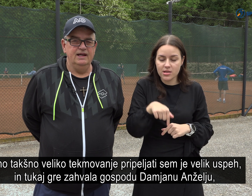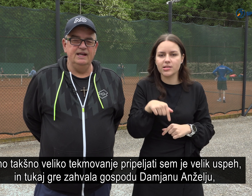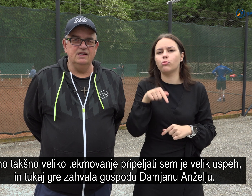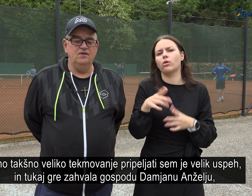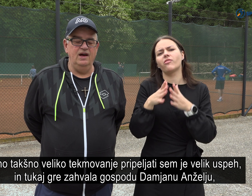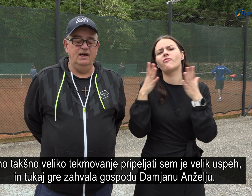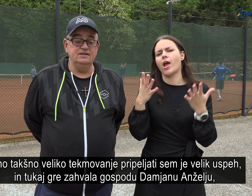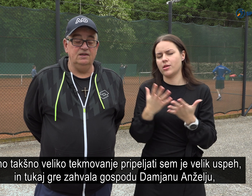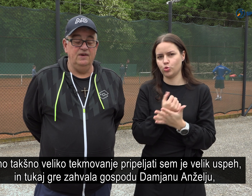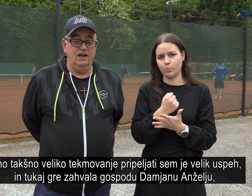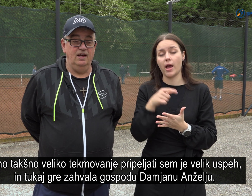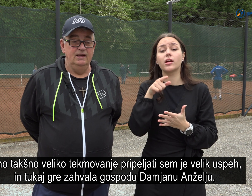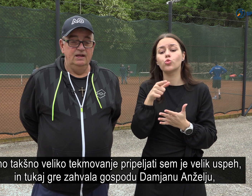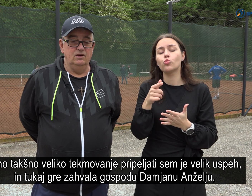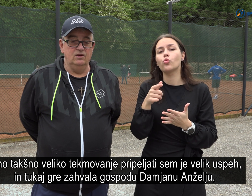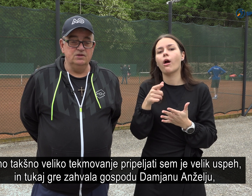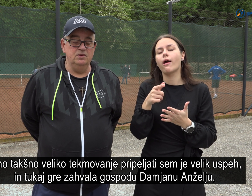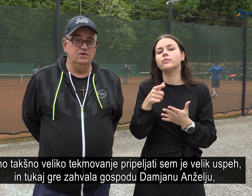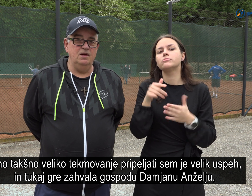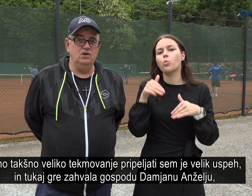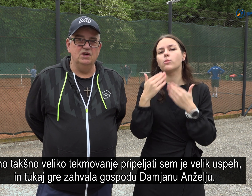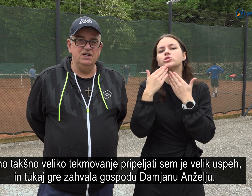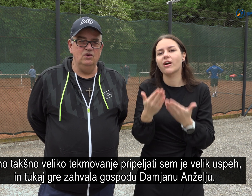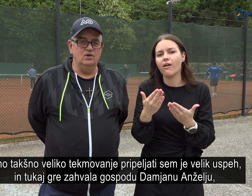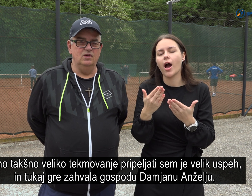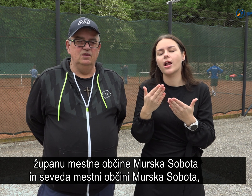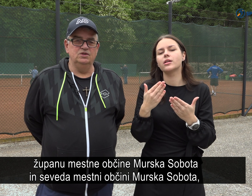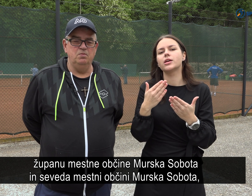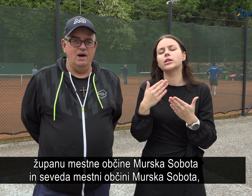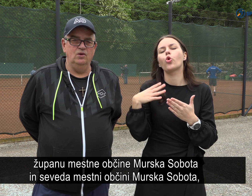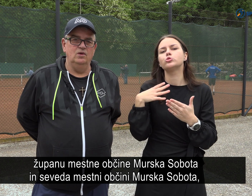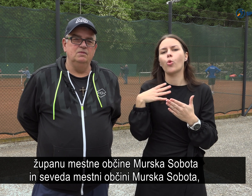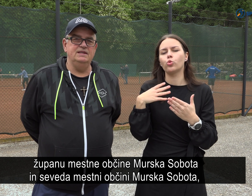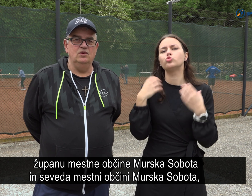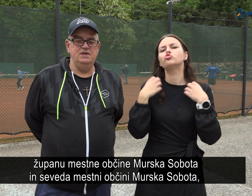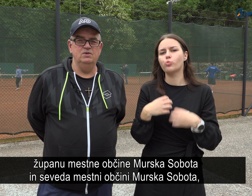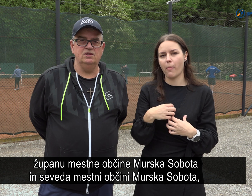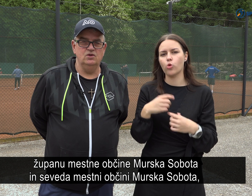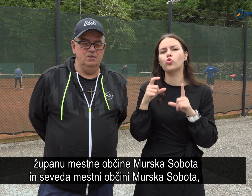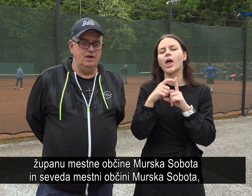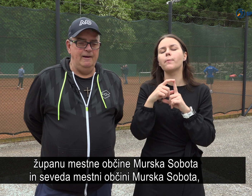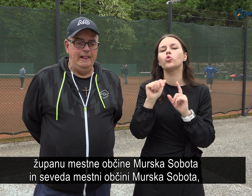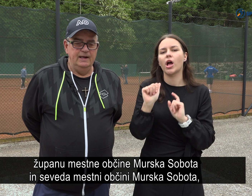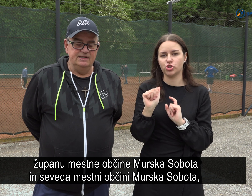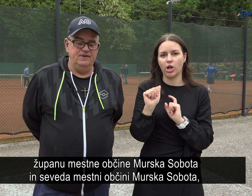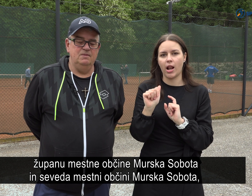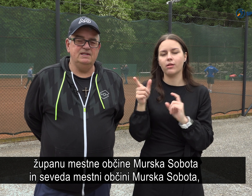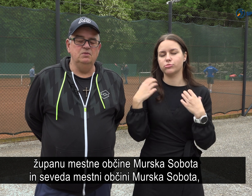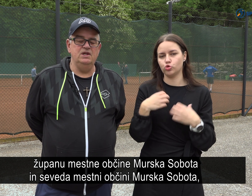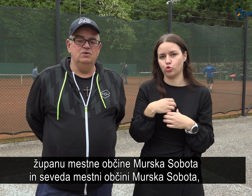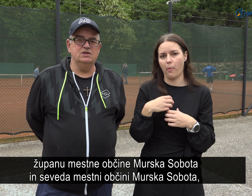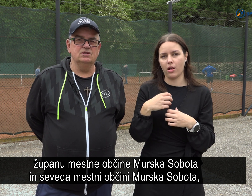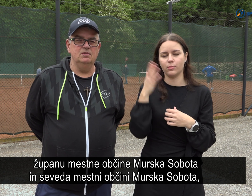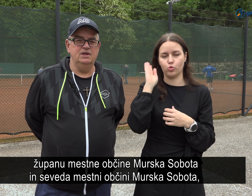tukaj gre zahvala gospodu Damjanu Anželu, županu Mestne občine Murska Sobota in seveda